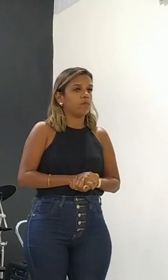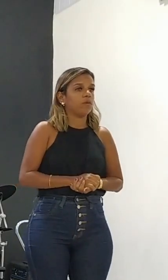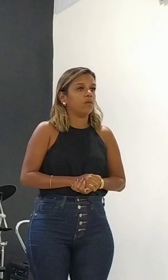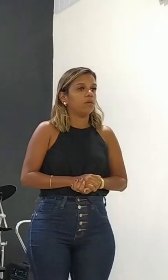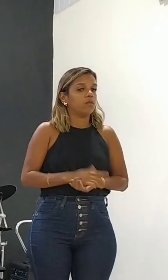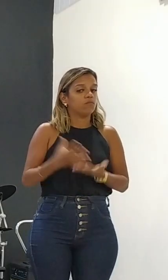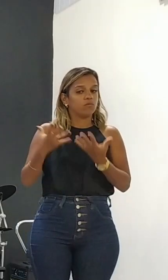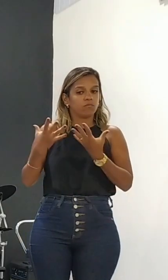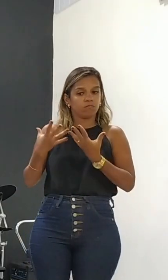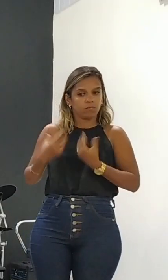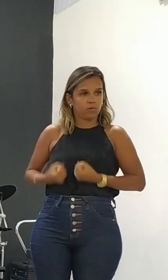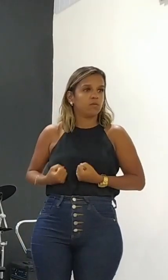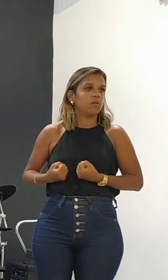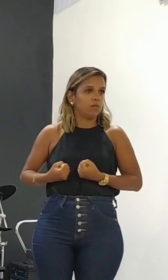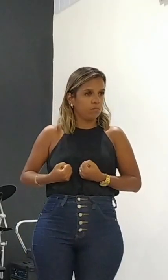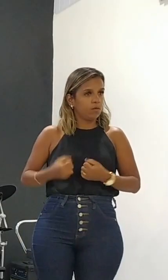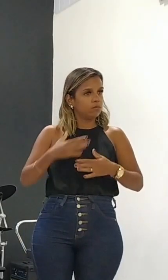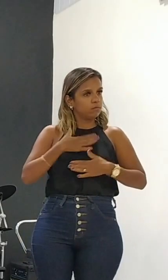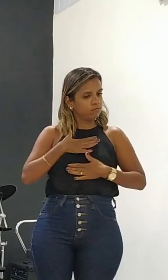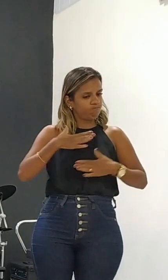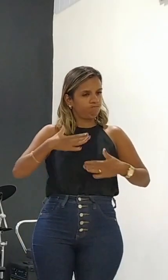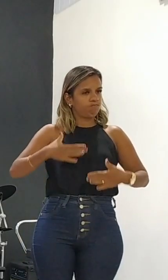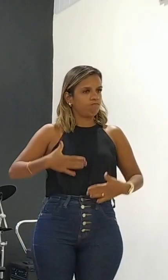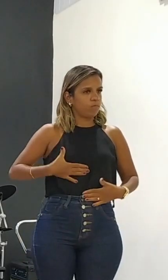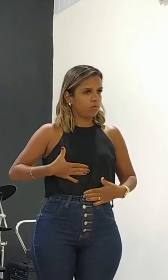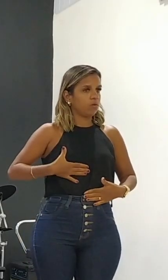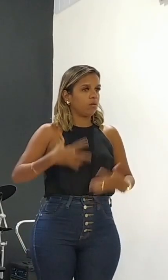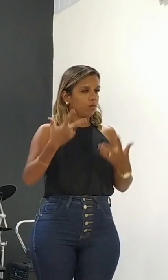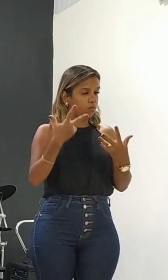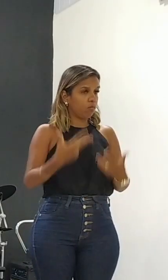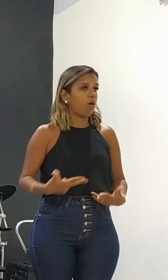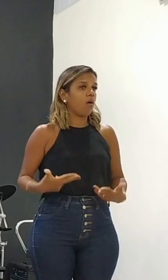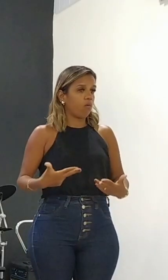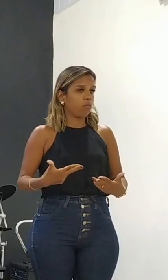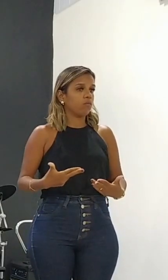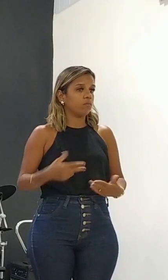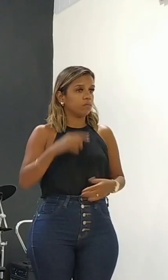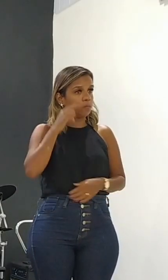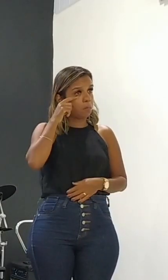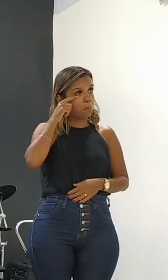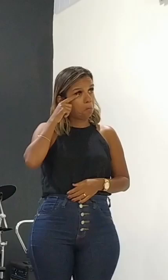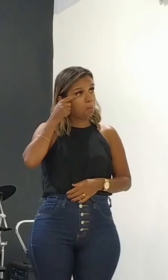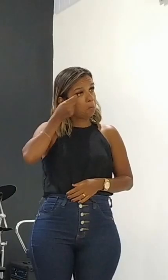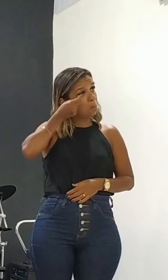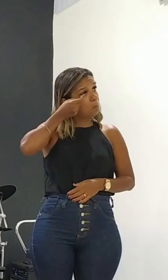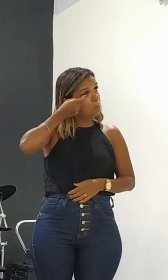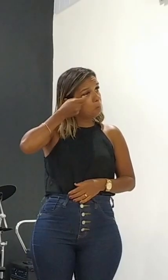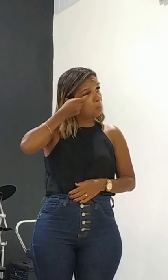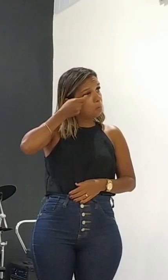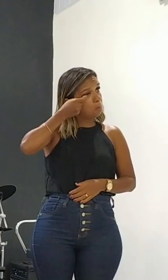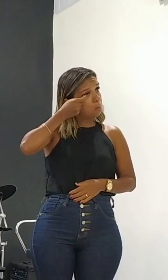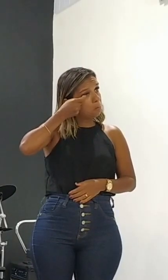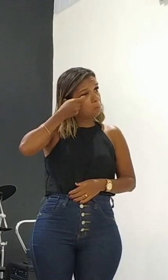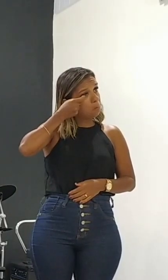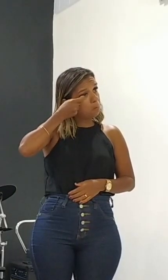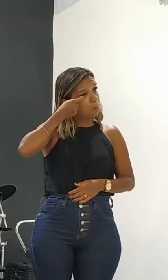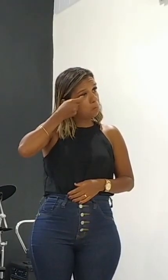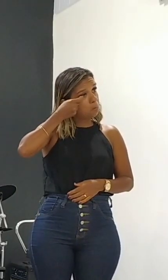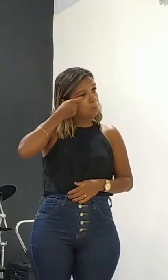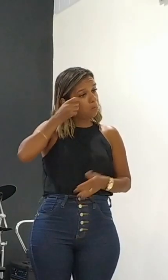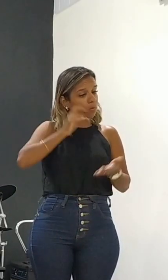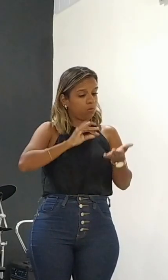tomar posse dessa armadura, temos que nos vestir dessa armadura, para que quando o inimigo vier, nós